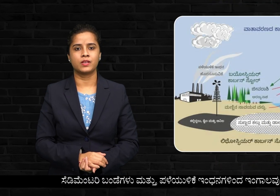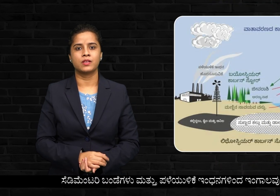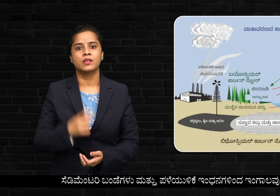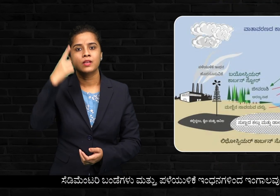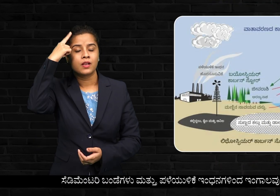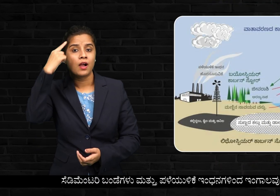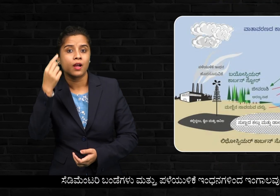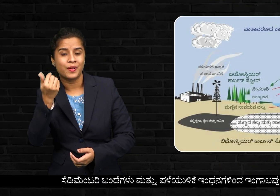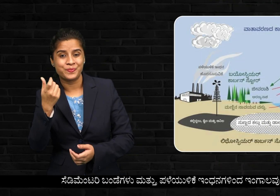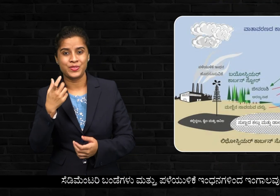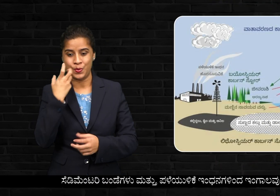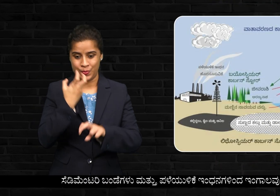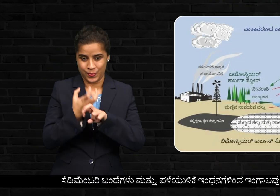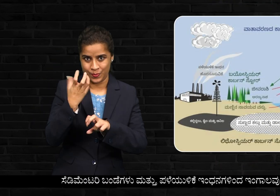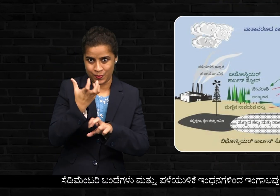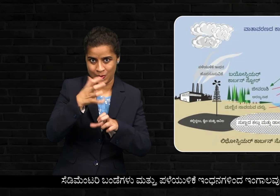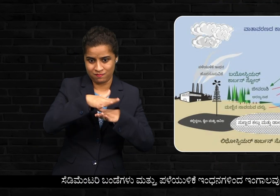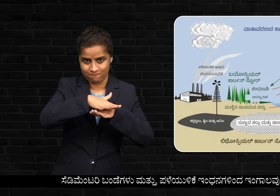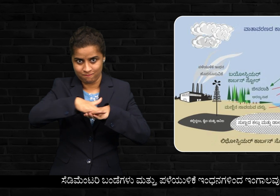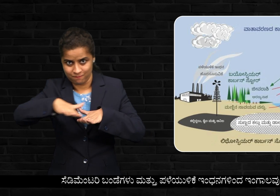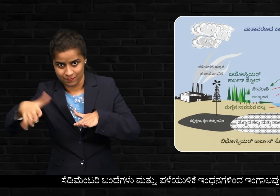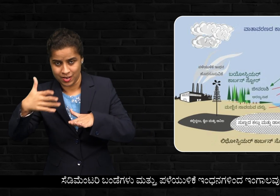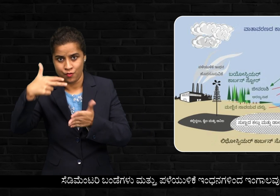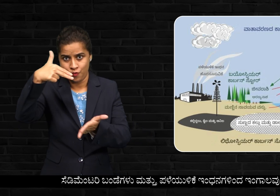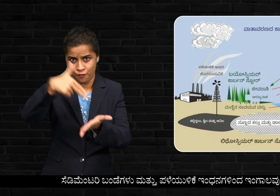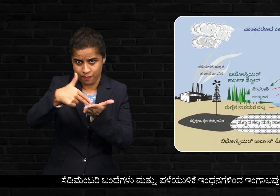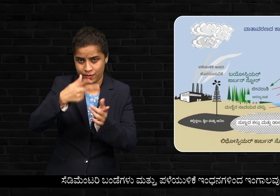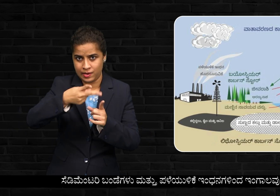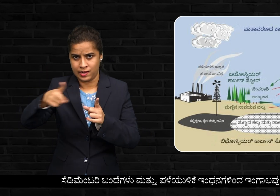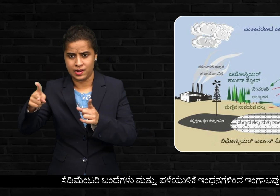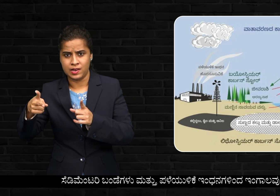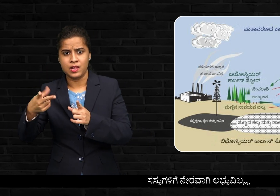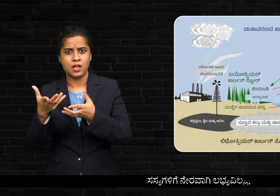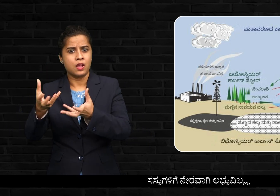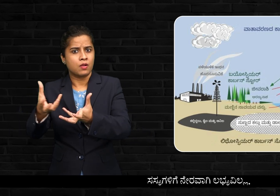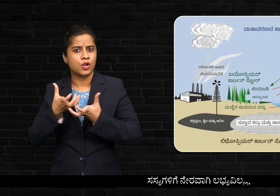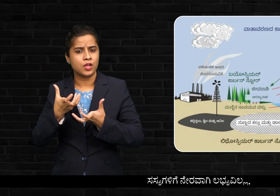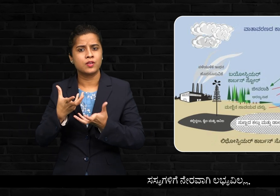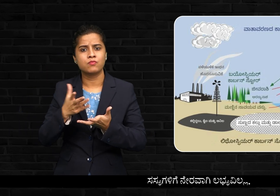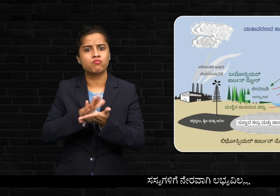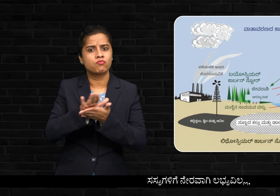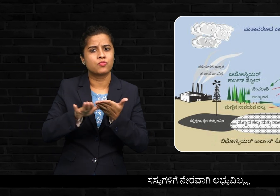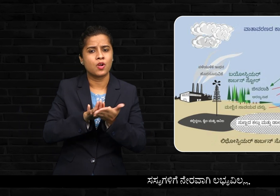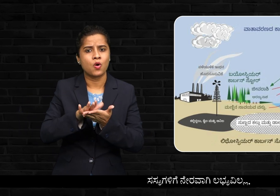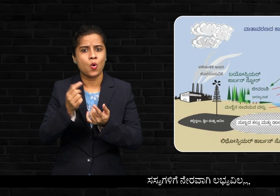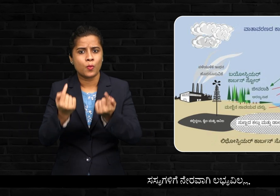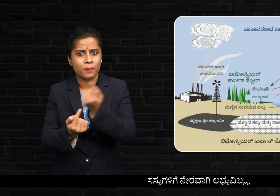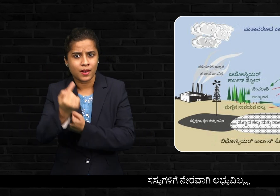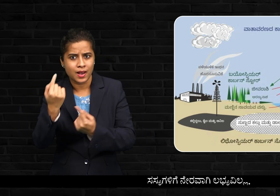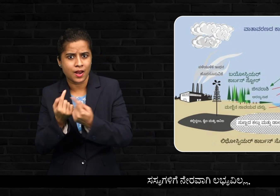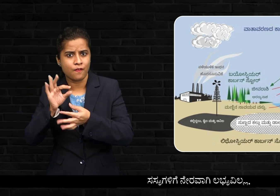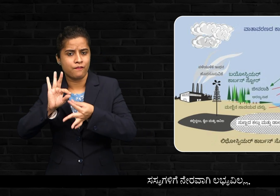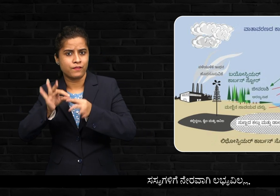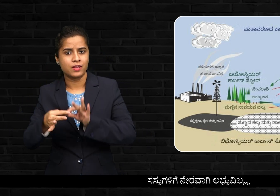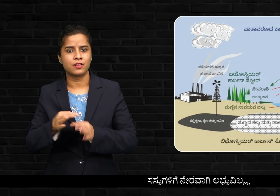ಸೆಡಿಮೆಂಟರಿ ಬಂಡೆಗಳು ಮತ್ತು ಪಳೆಯುಳಿಕೆ ಇಂಧನಗಳಿಂದ ಇಂಗಾಲವು ಸ್ಥಿರೀಕರಣಕ್ಕಾಗಿ ಸಸ್ಯಗಳಿಗೆ ನೇರವಾಗಿ ಲಭ್ಯವಿಲ್ಲ.